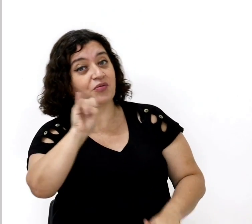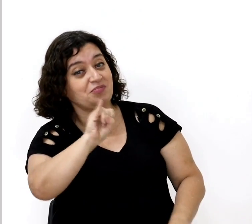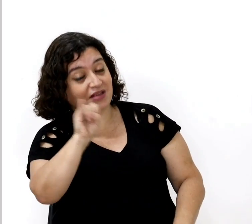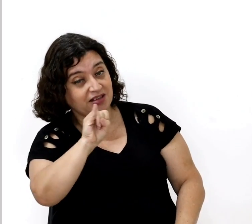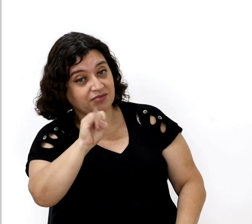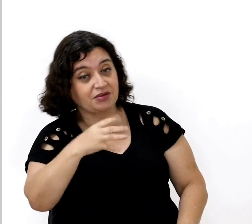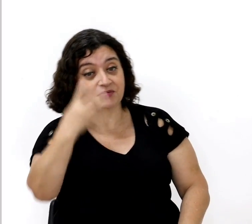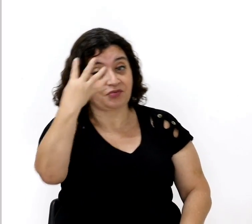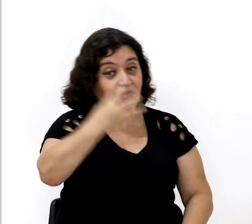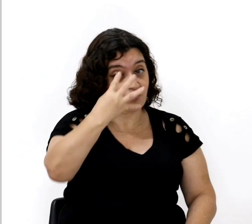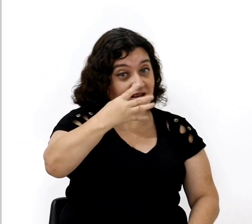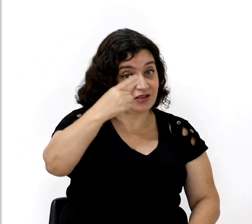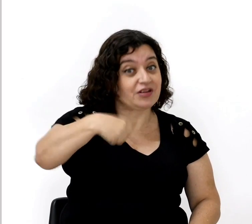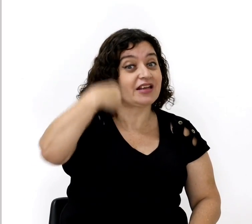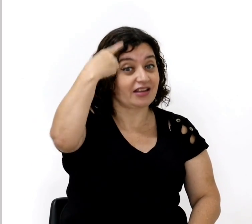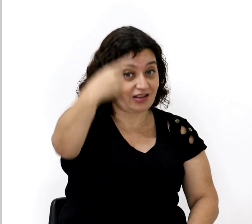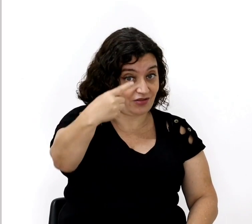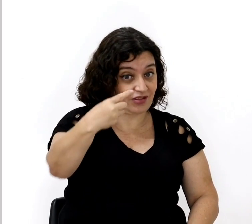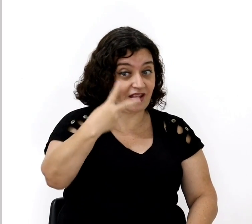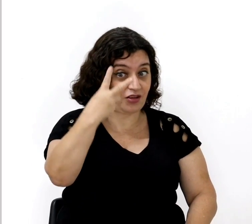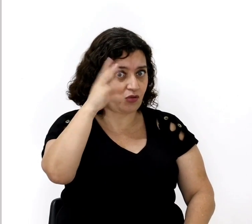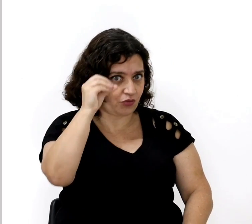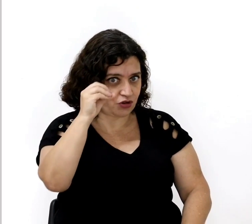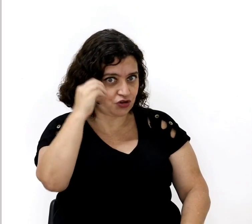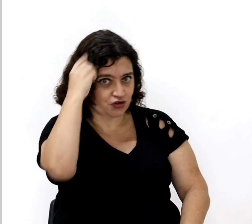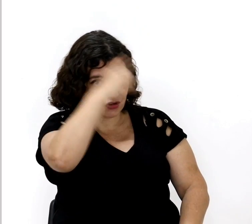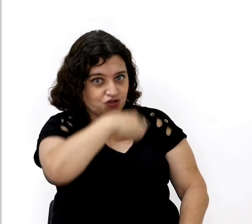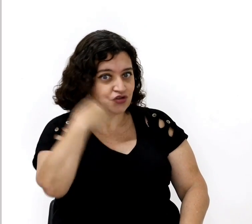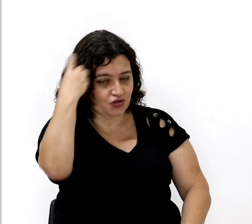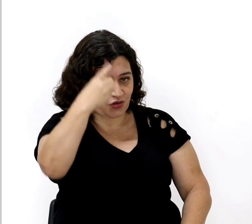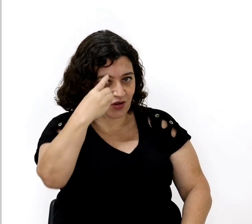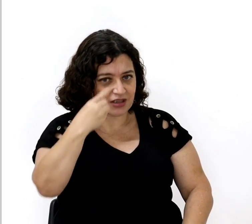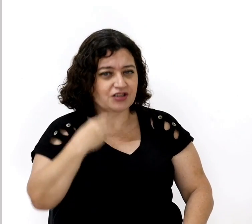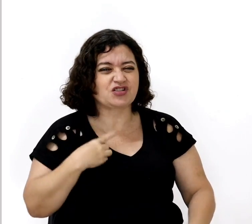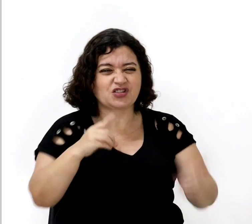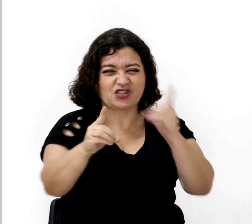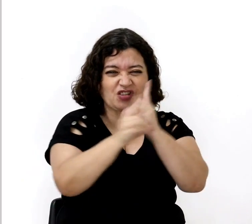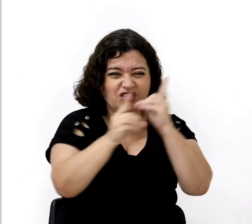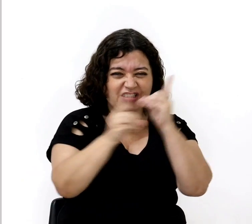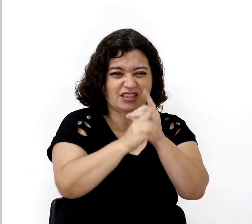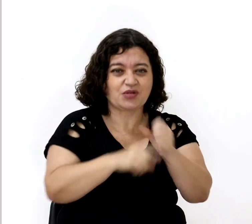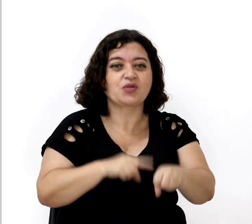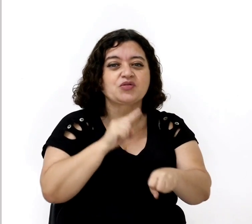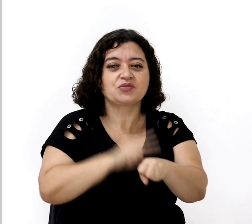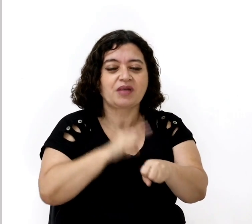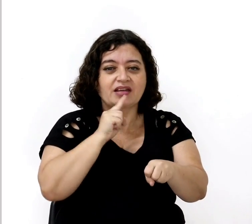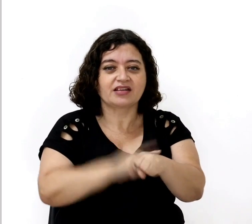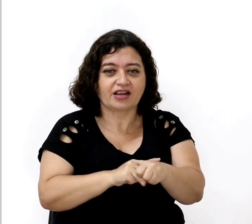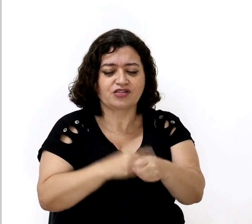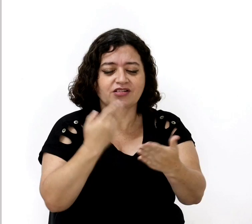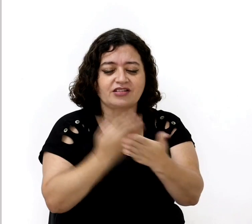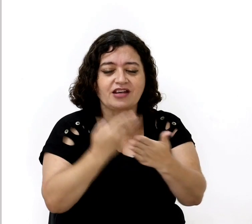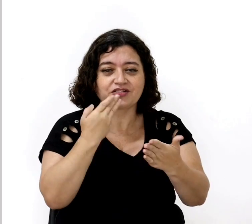irmã, quarta-feira que vem, às 20 horas, é o nosso encontro marcado da nossa